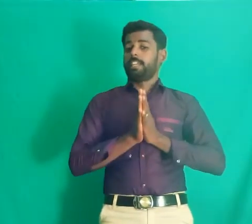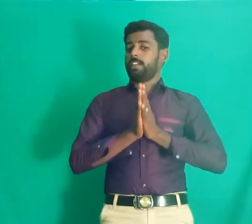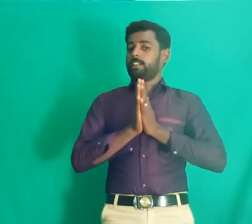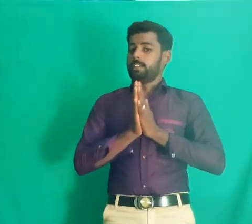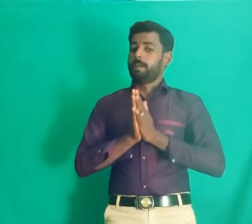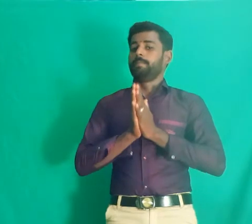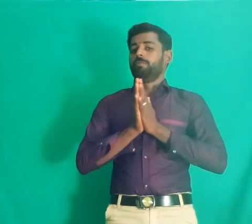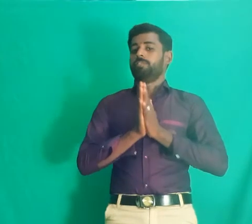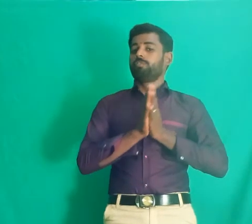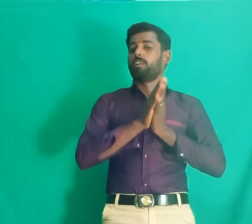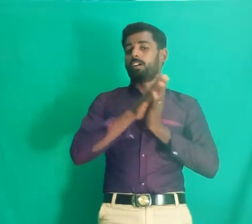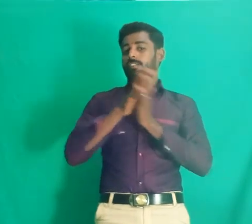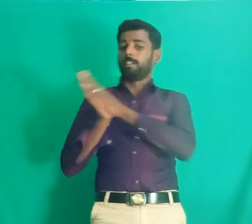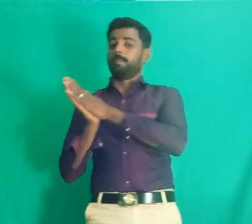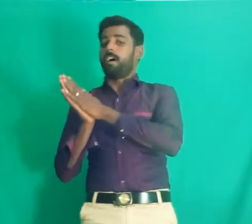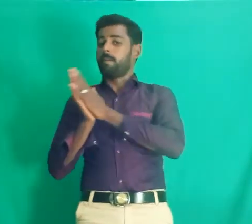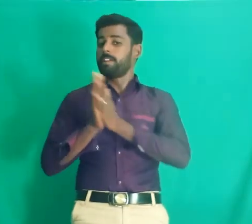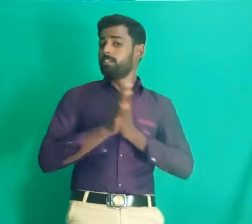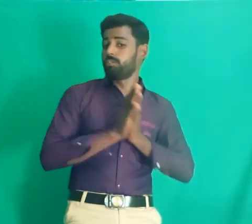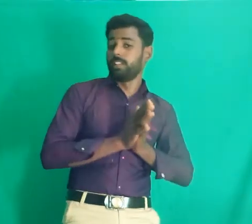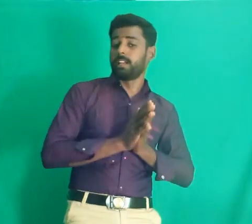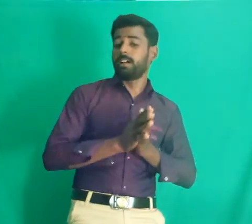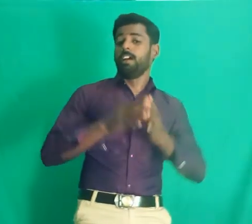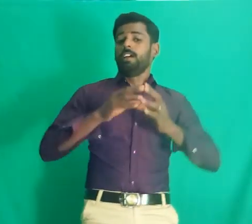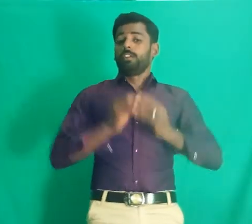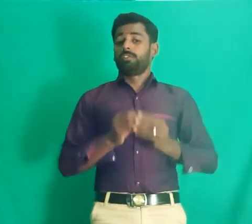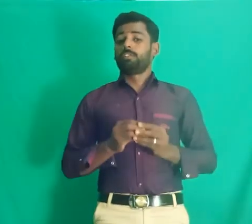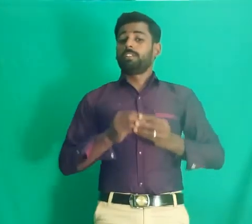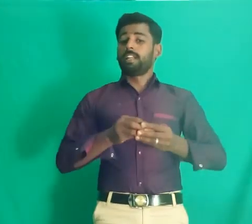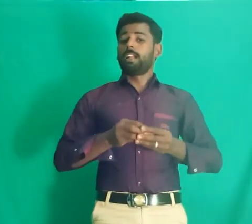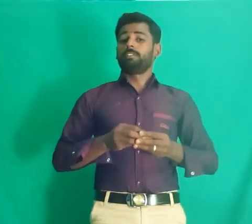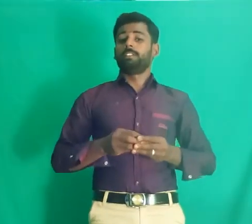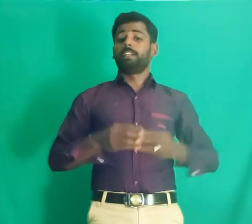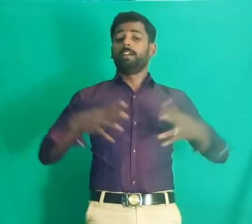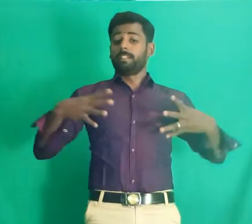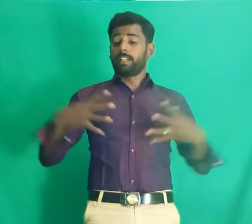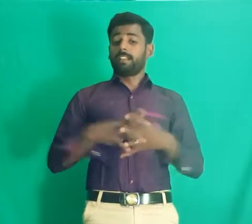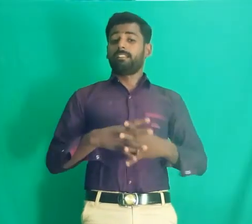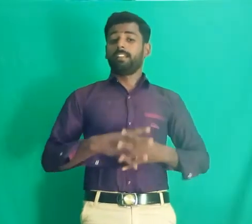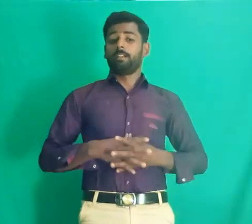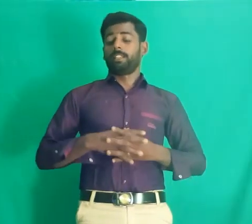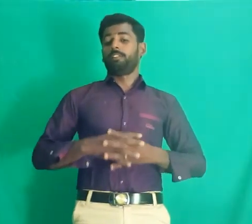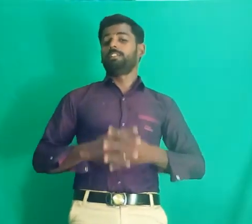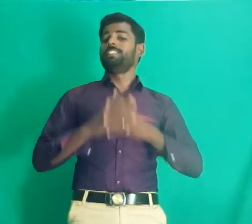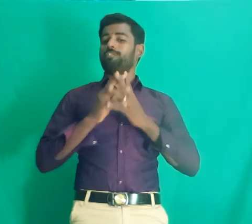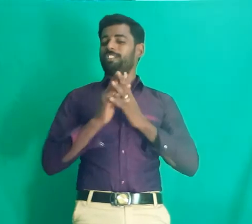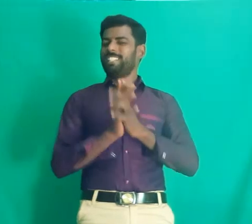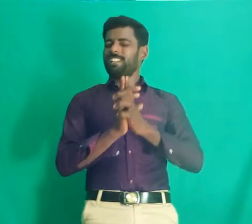இந்த வங்கேப் பார் பயரதைய சேர்குந்த favorite